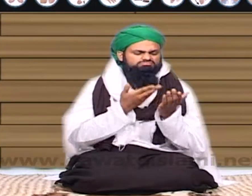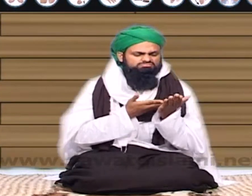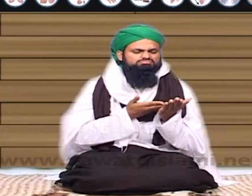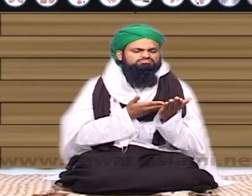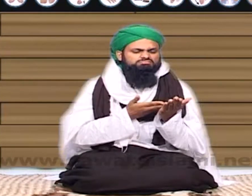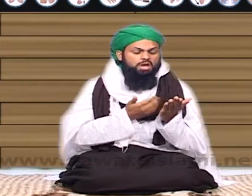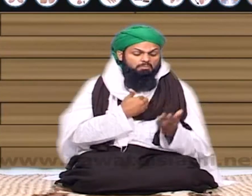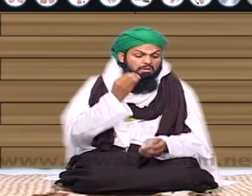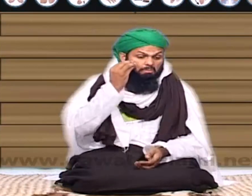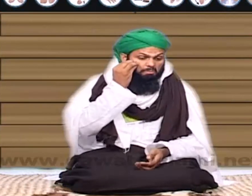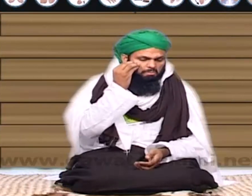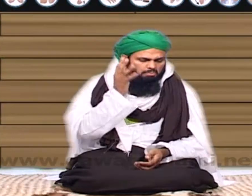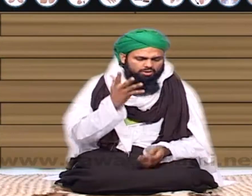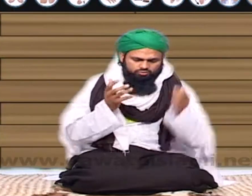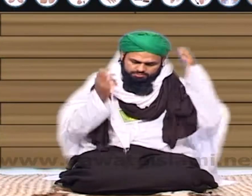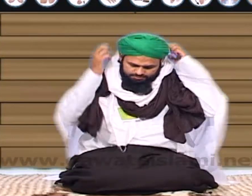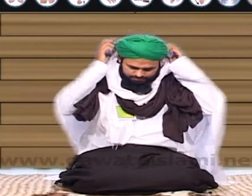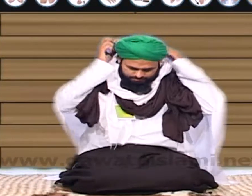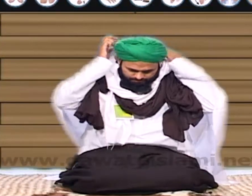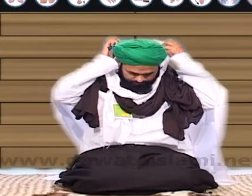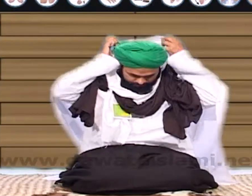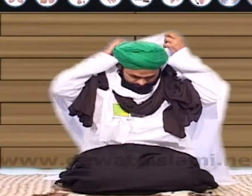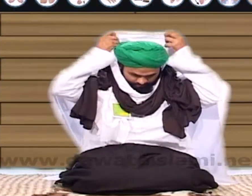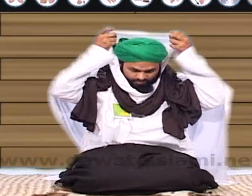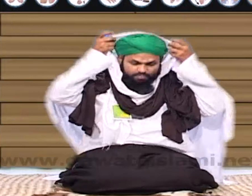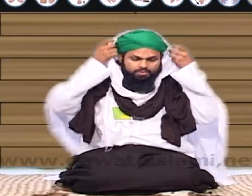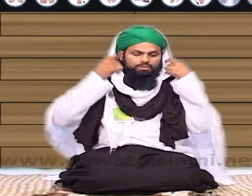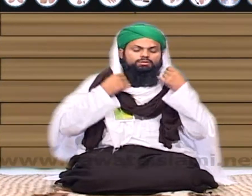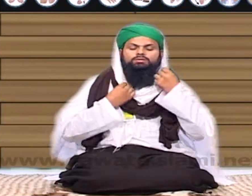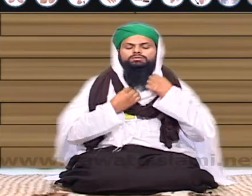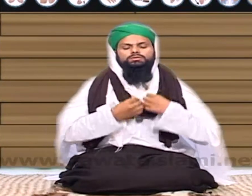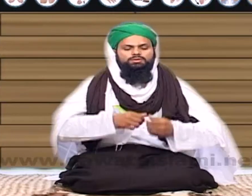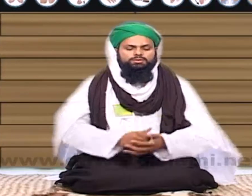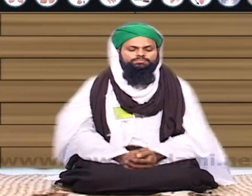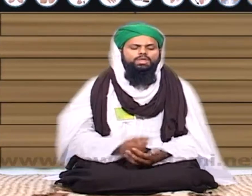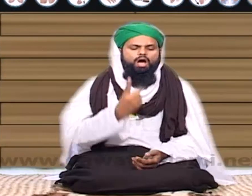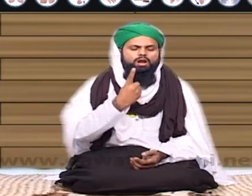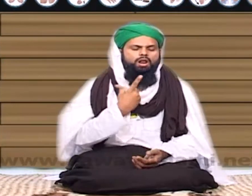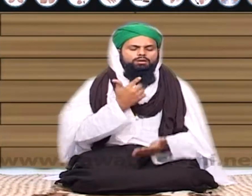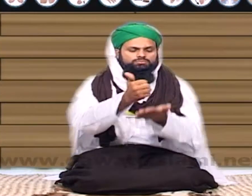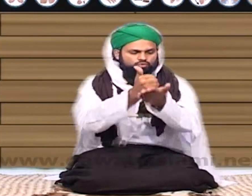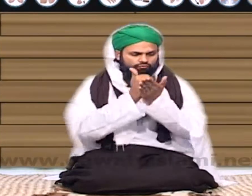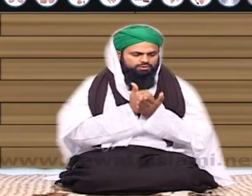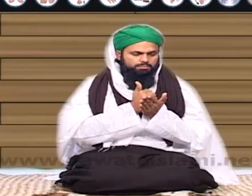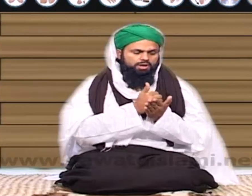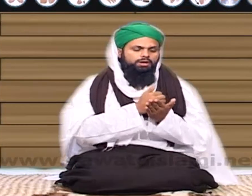ہو جاتی ہے اور ہمیں اس کا پتہ بھی نہیں چلتا. تو اللہ کرے کہ ہم اس غیبت سے